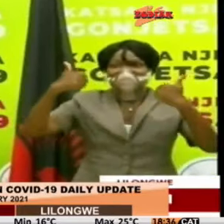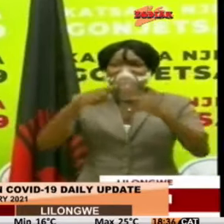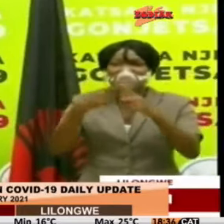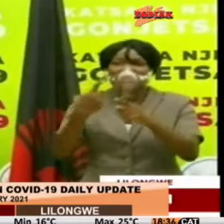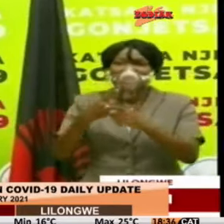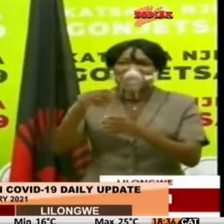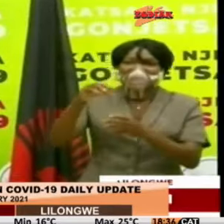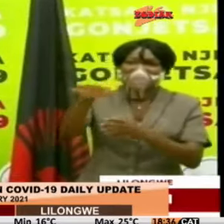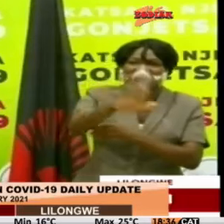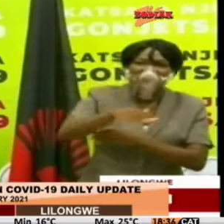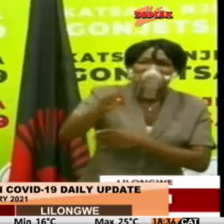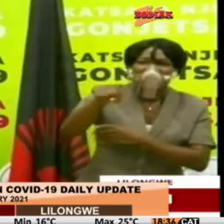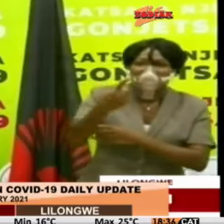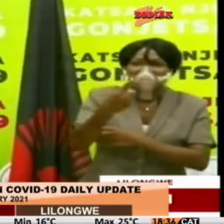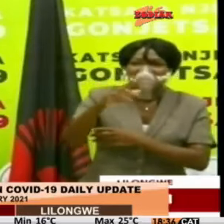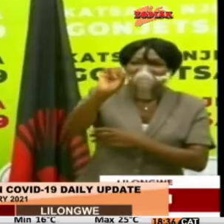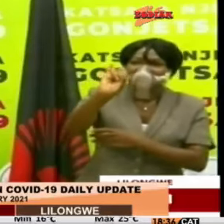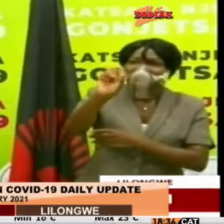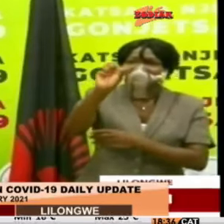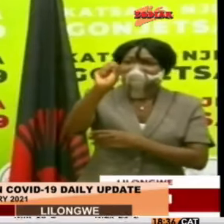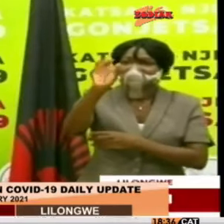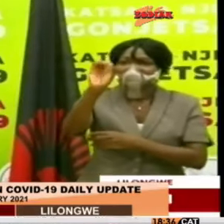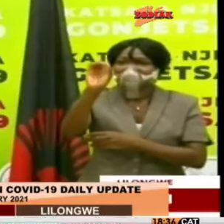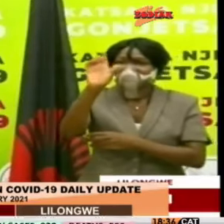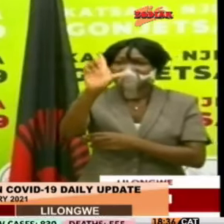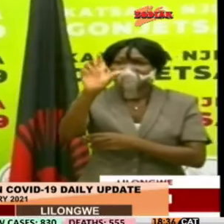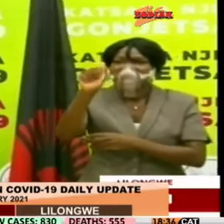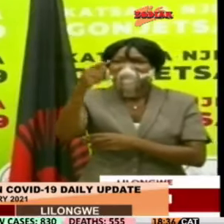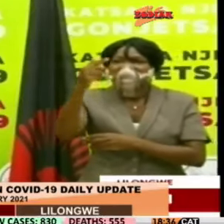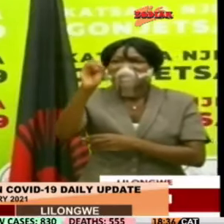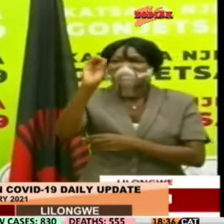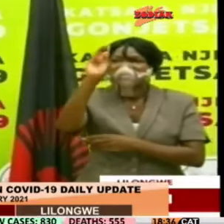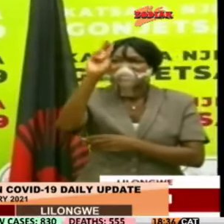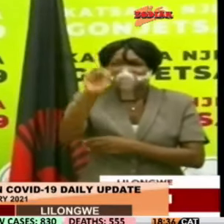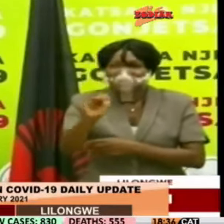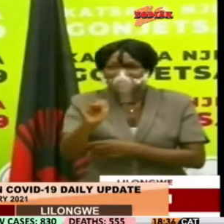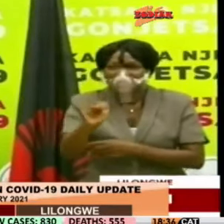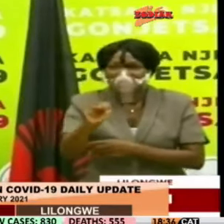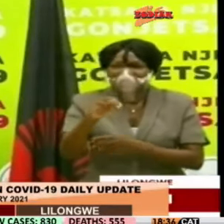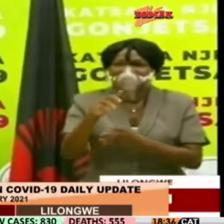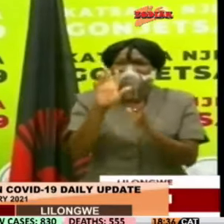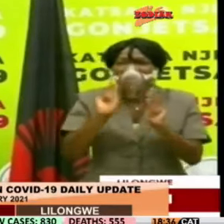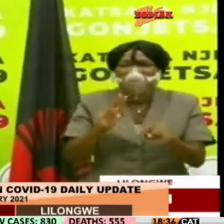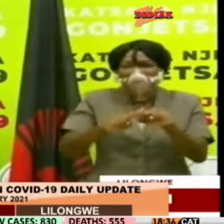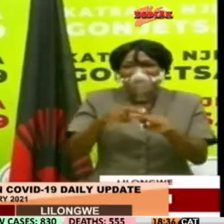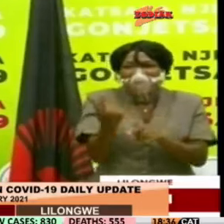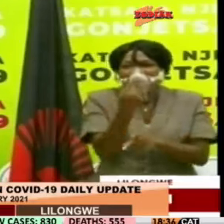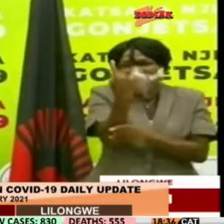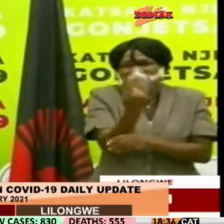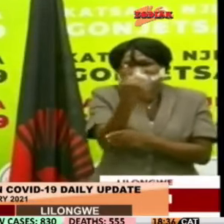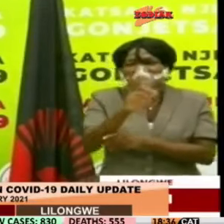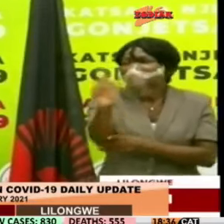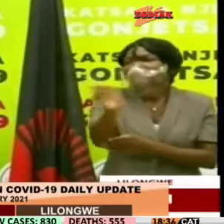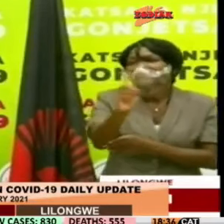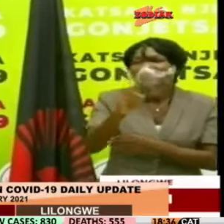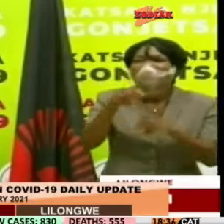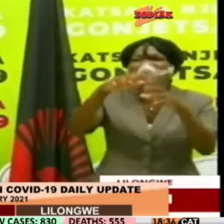tikamata isolation makhanga tutukakhala kwa wekha uzikakhumata kumeneko ayi kumene kuja ndi malo